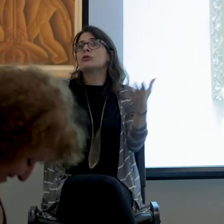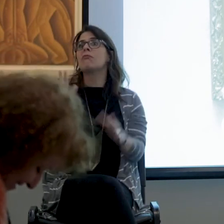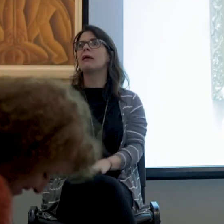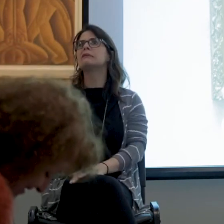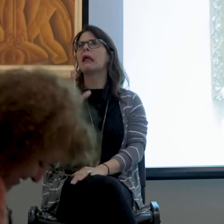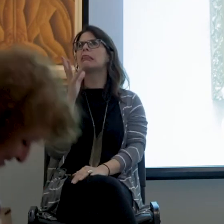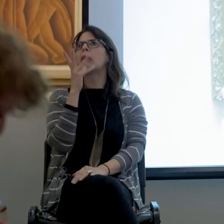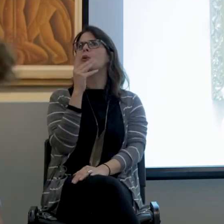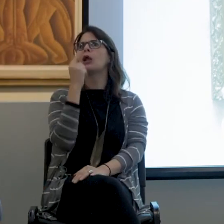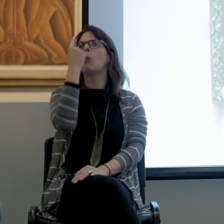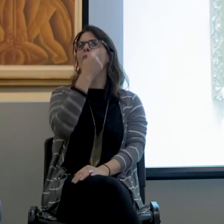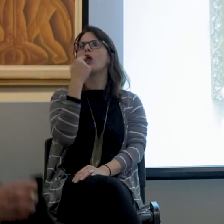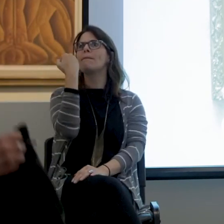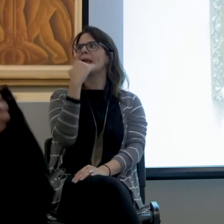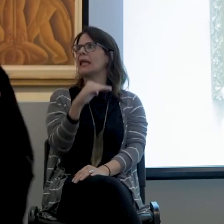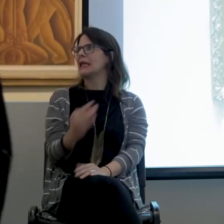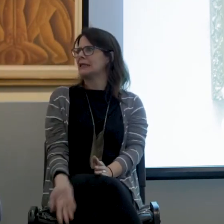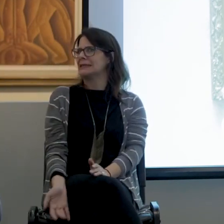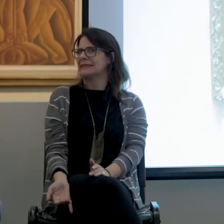começa direto. Olha que beleza.